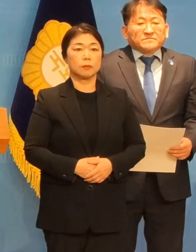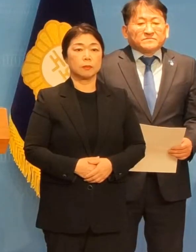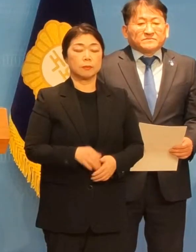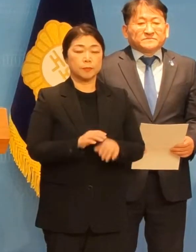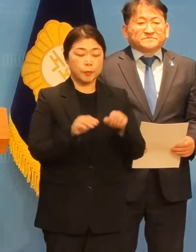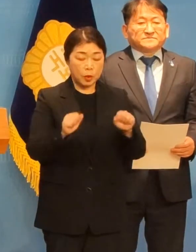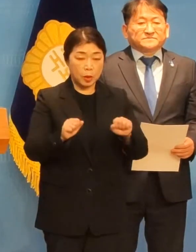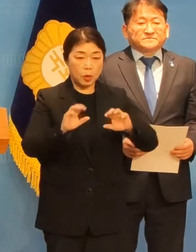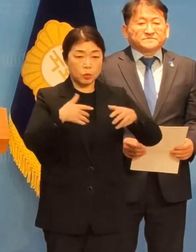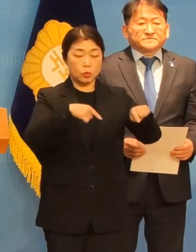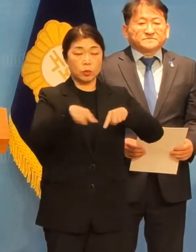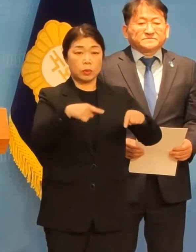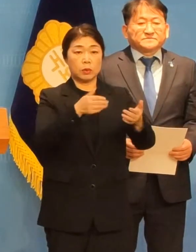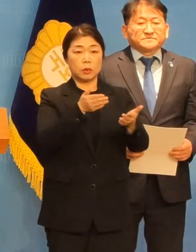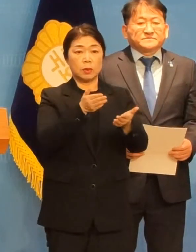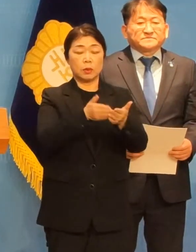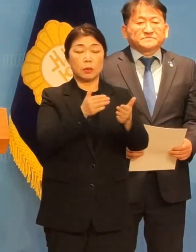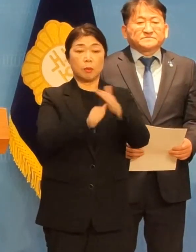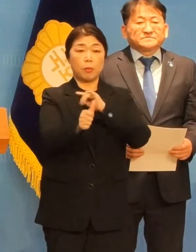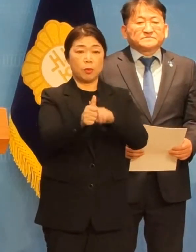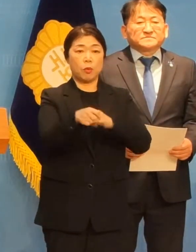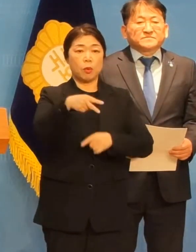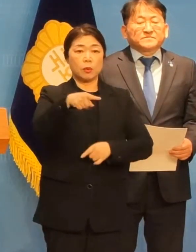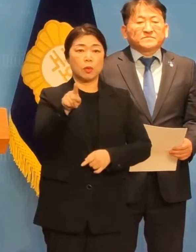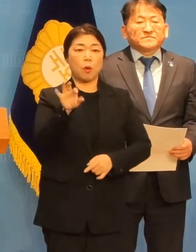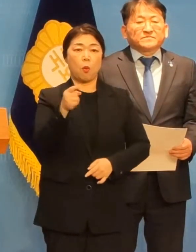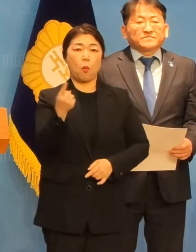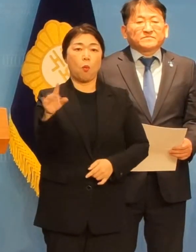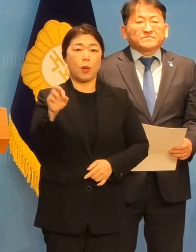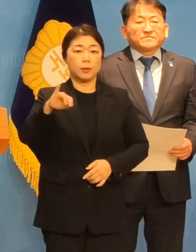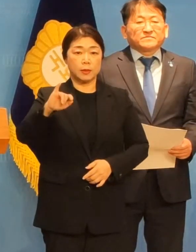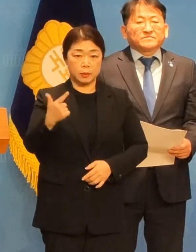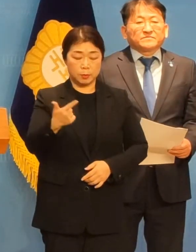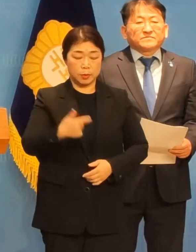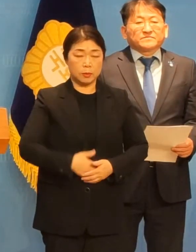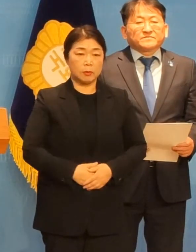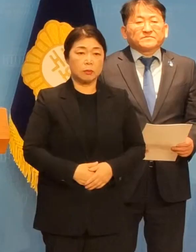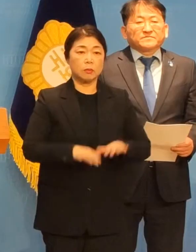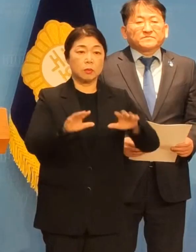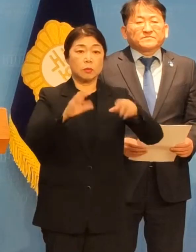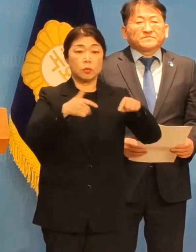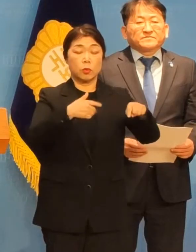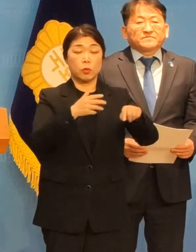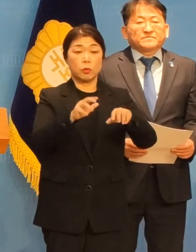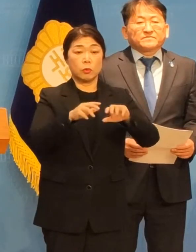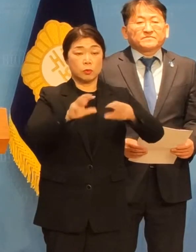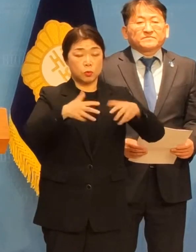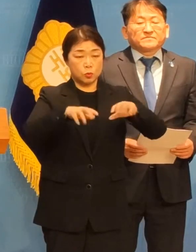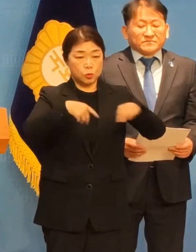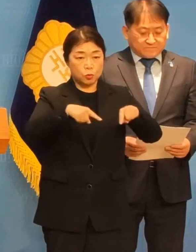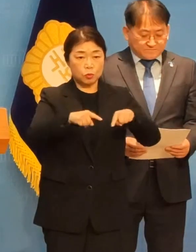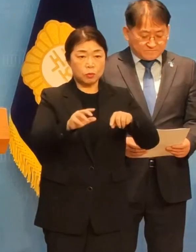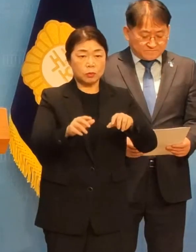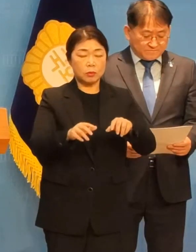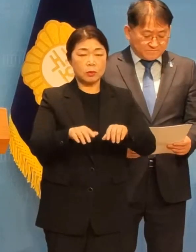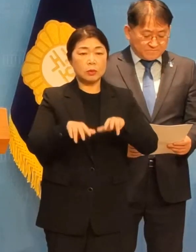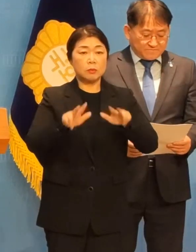안녕하십니까. 조국혁신당 원내대표 서왕진입니다. 오늘 조국혁신당은 긴급 의원총회를